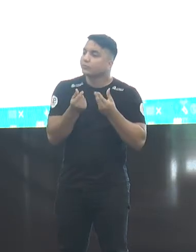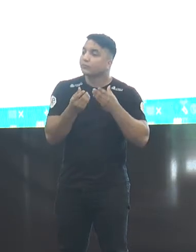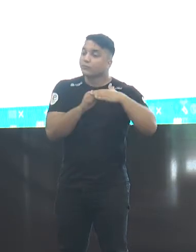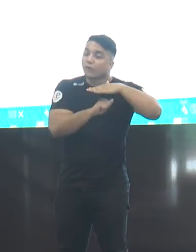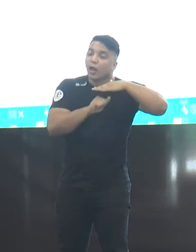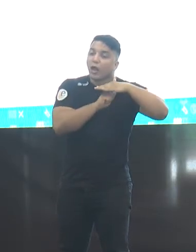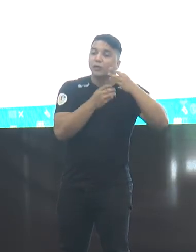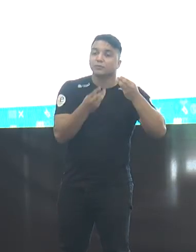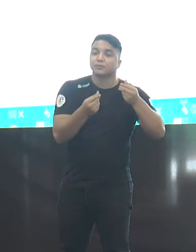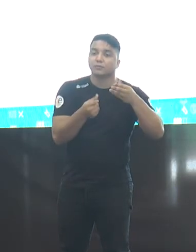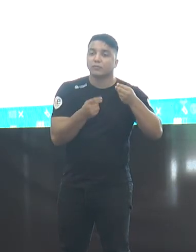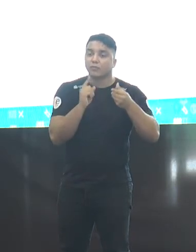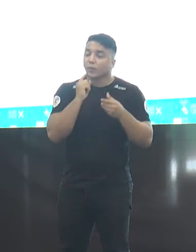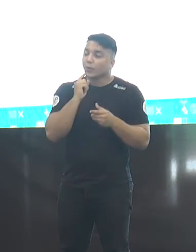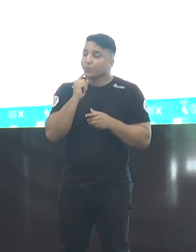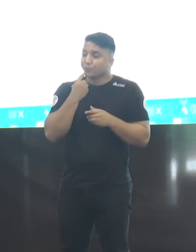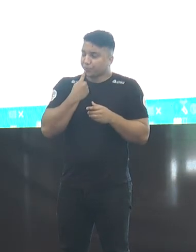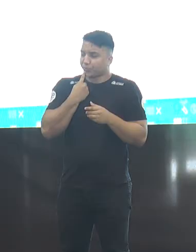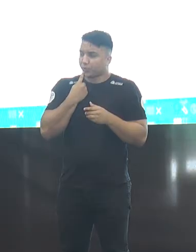ácido é o quê?